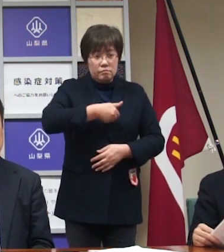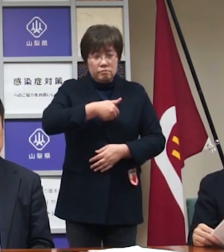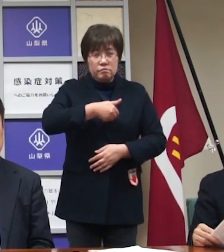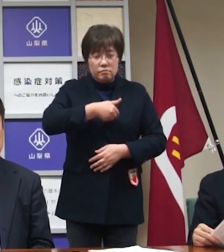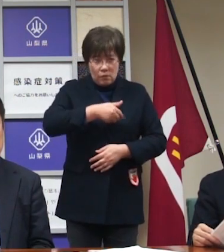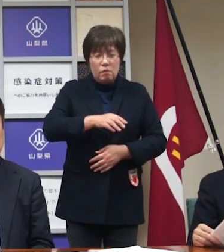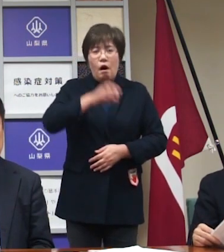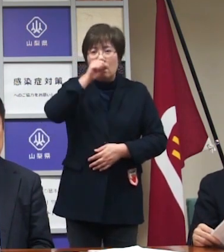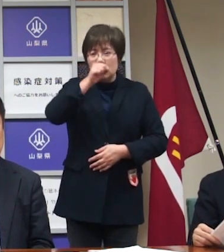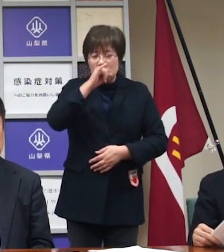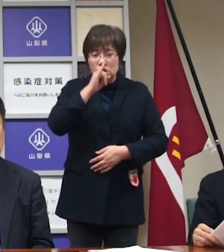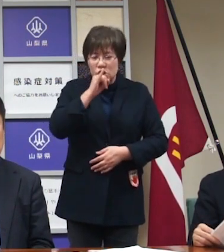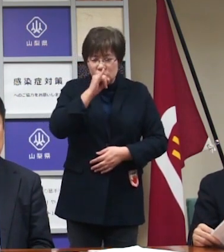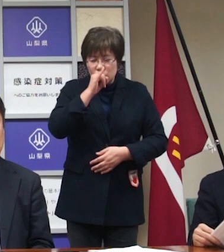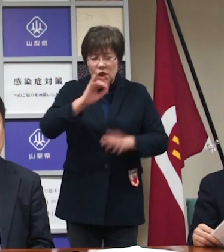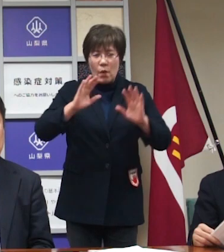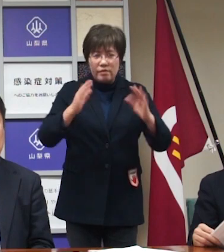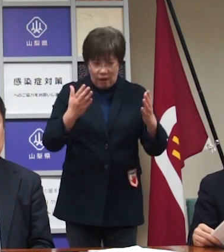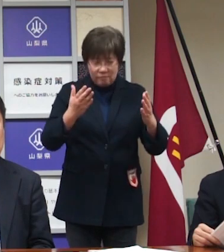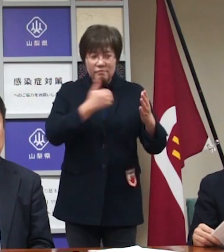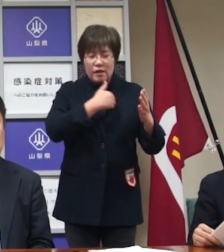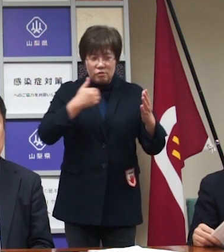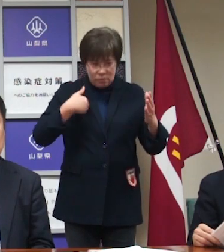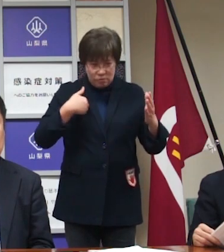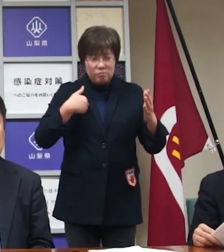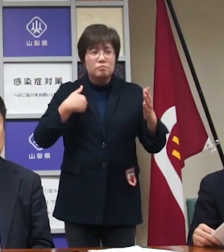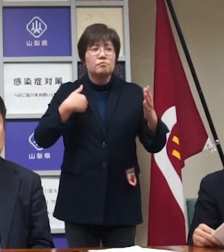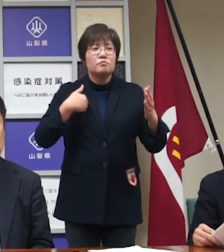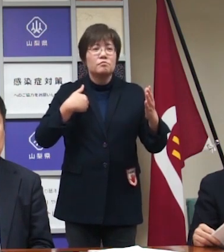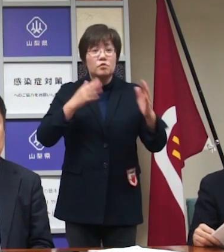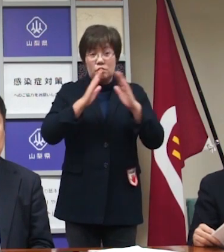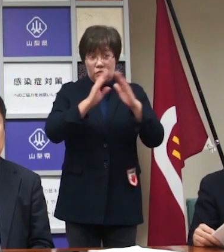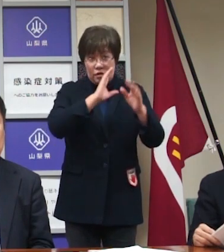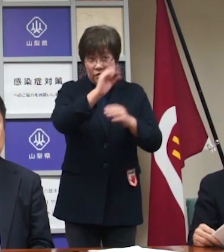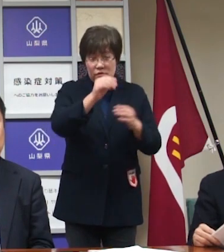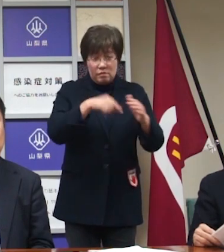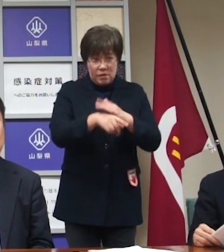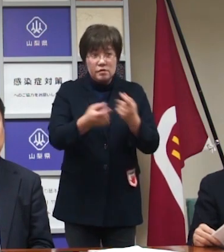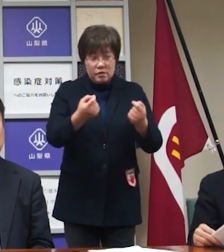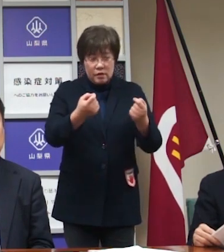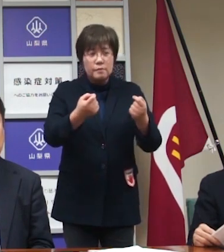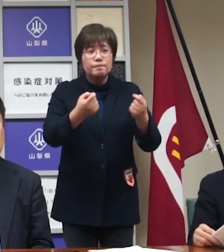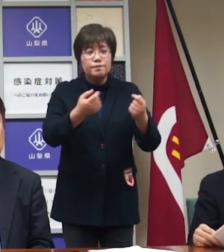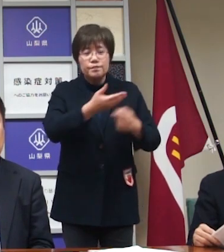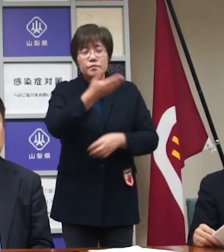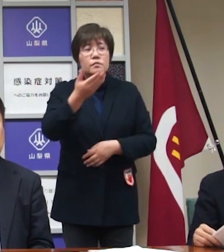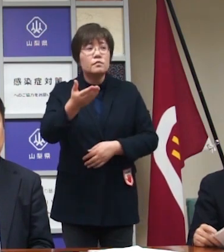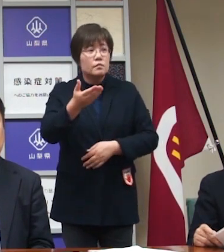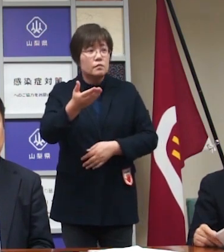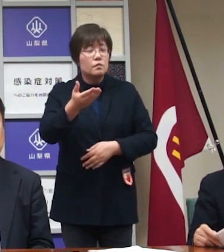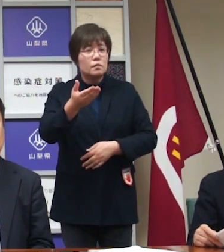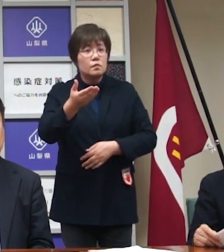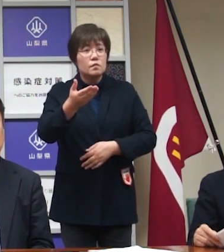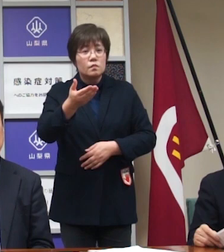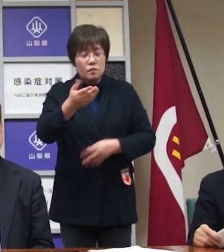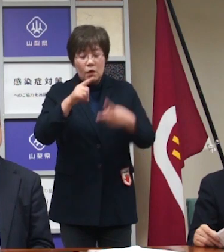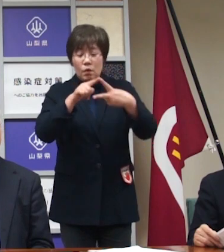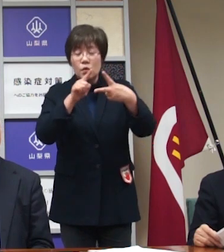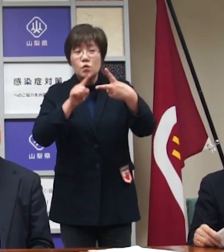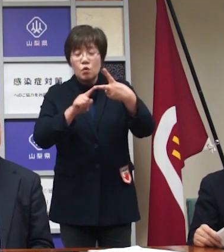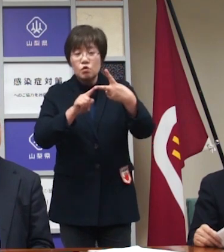ねってことで、 はい、 まあ、自宅に、 はい、 ということ。なるほど。すみません、それぐらい1と2なんですけど、容体はどうなん